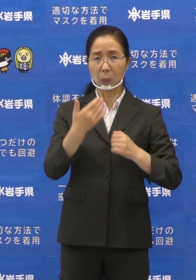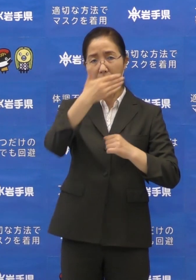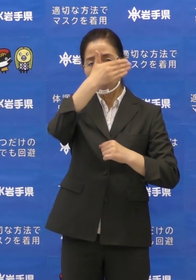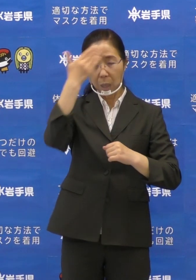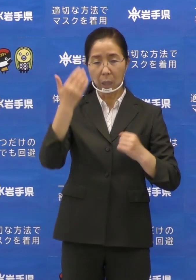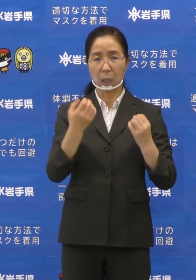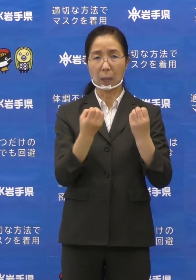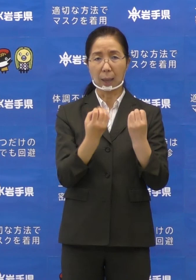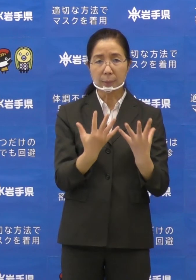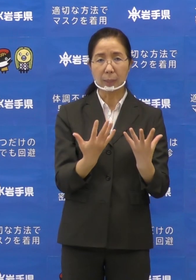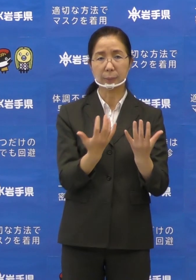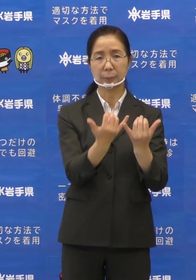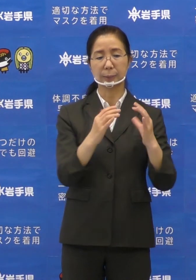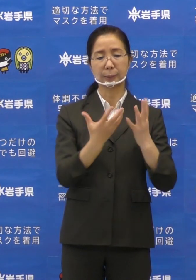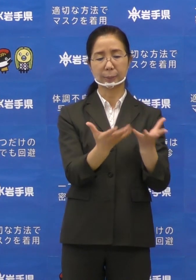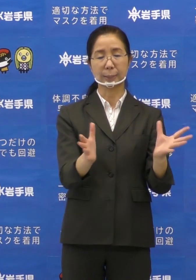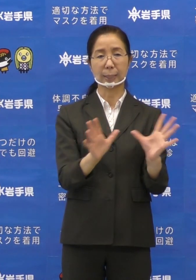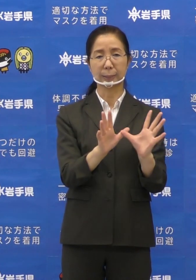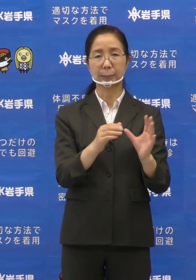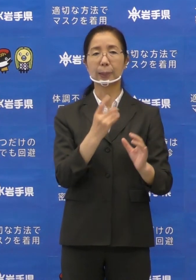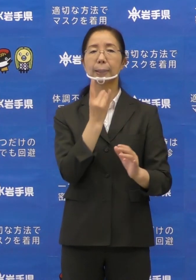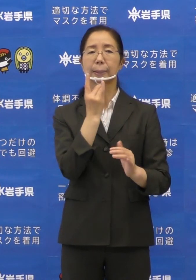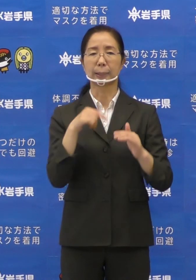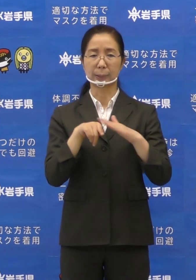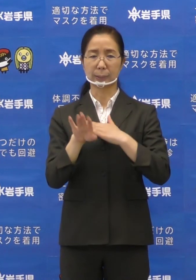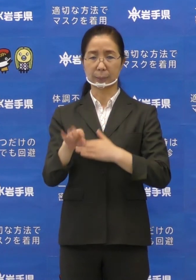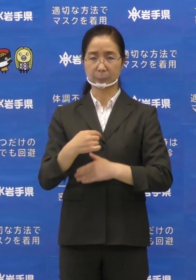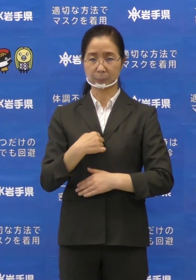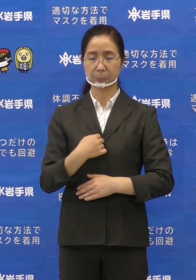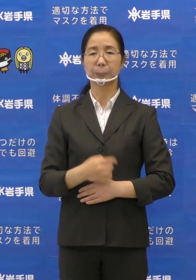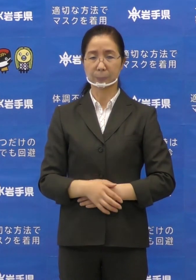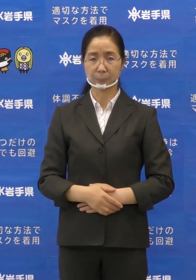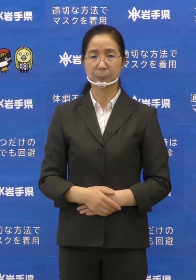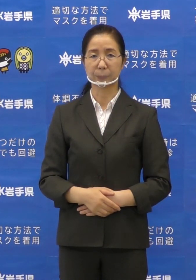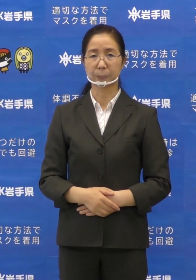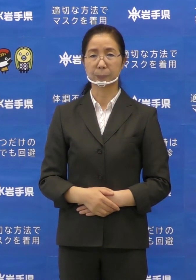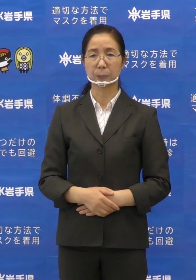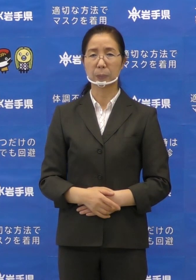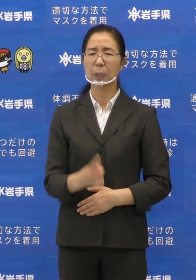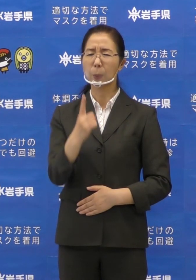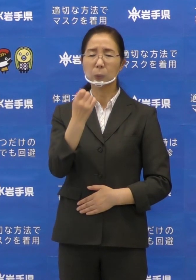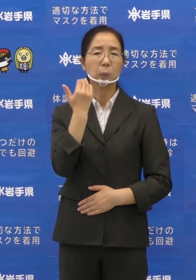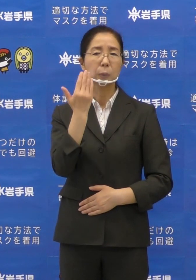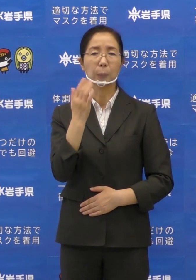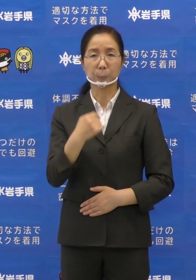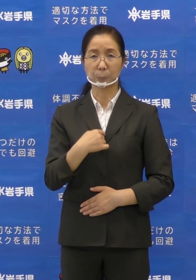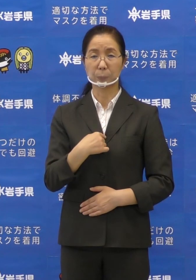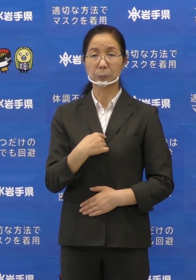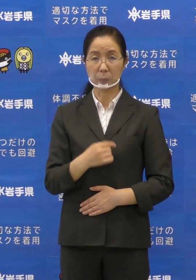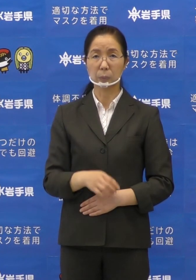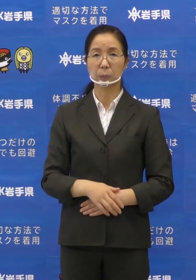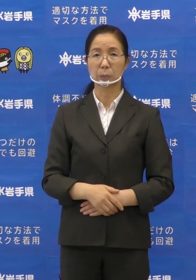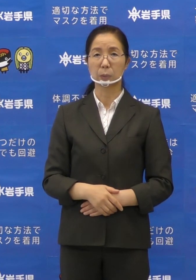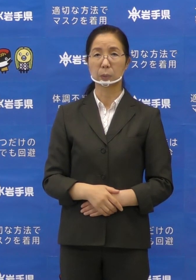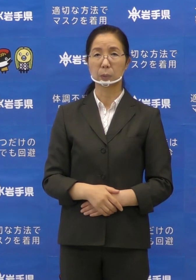代には期待します。 分かりました、ありがとうございます。もう一点、知事は普段